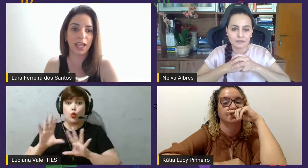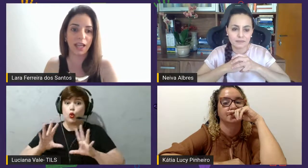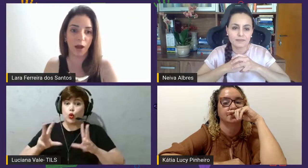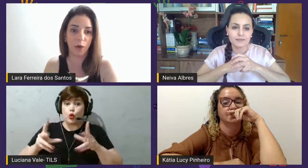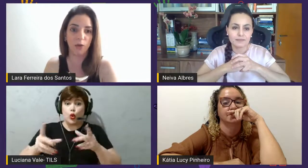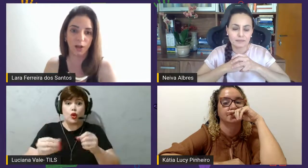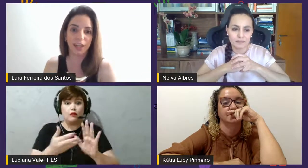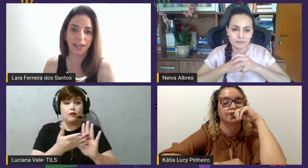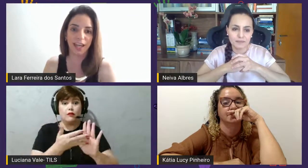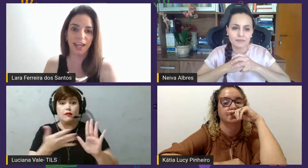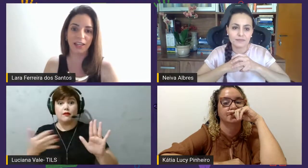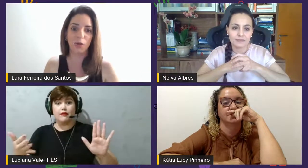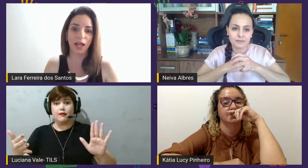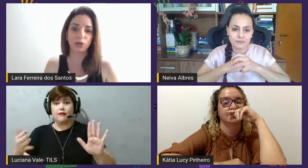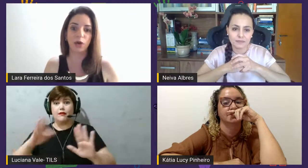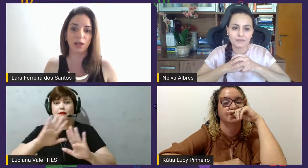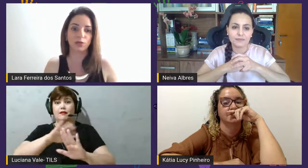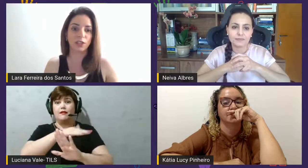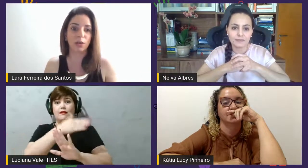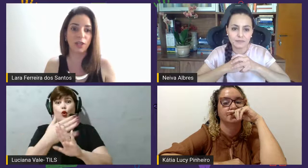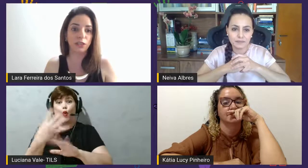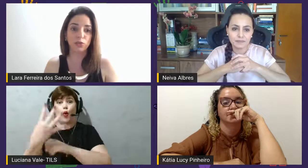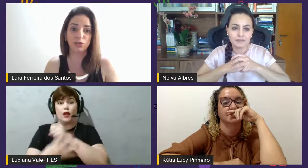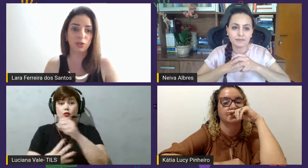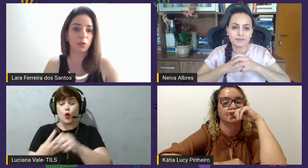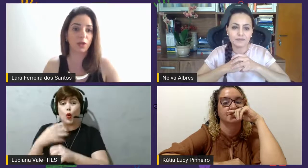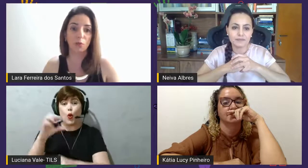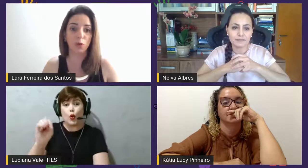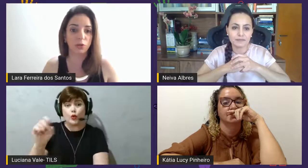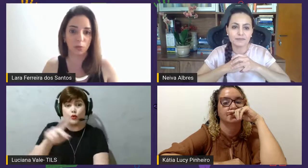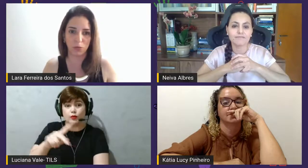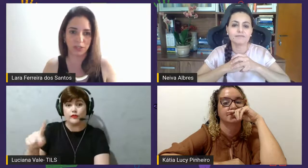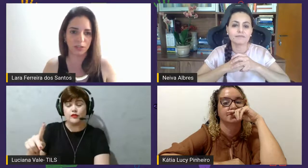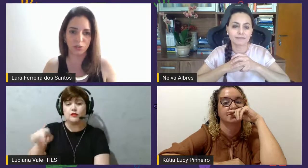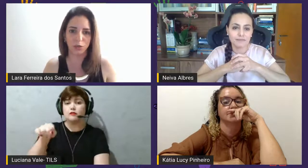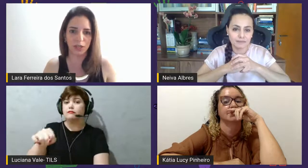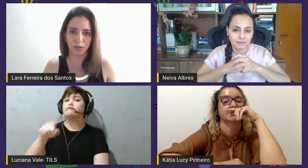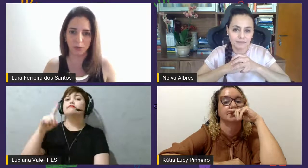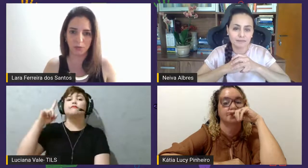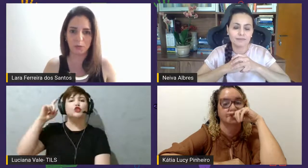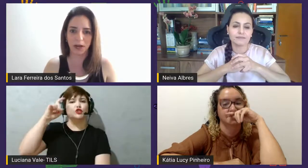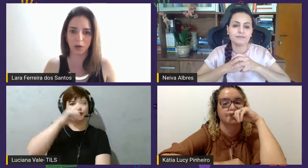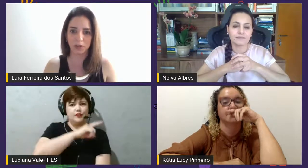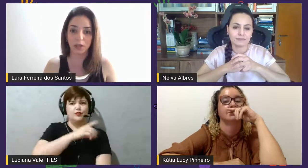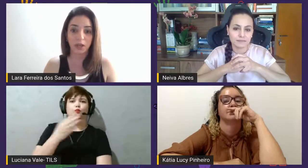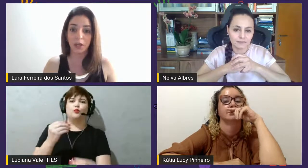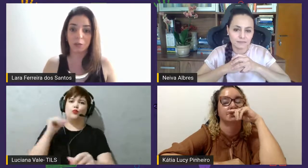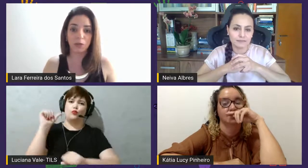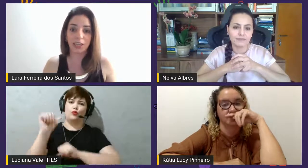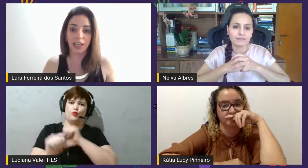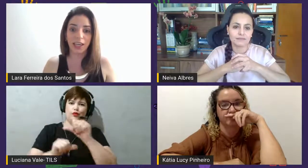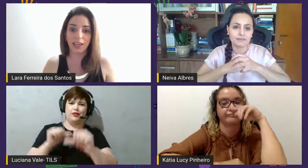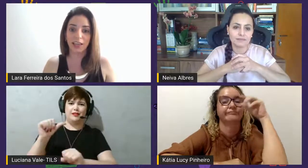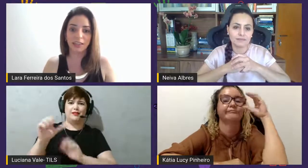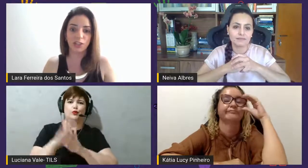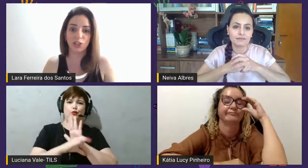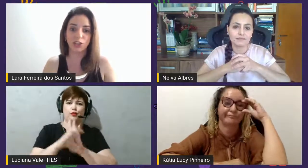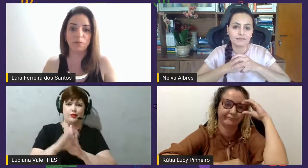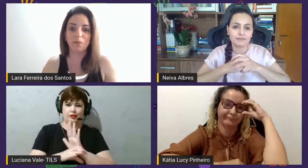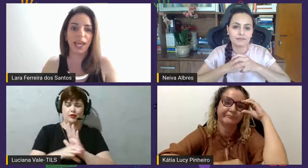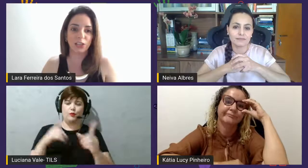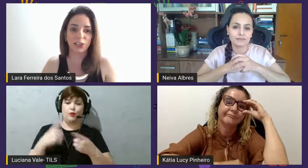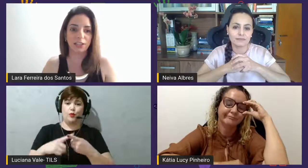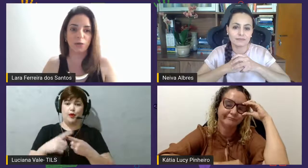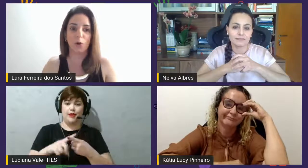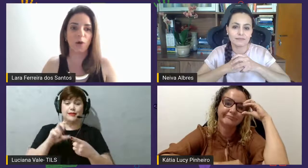período integral, né, em 4 anos. Então, isso dificulta muito a mudança de currículo para nós, porque se a